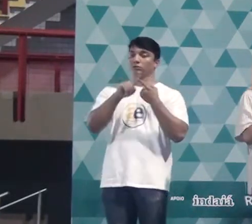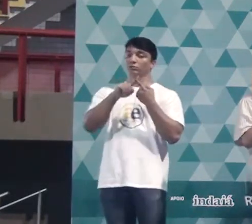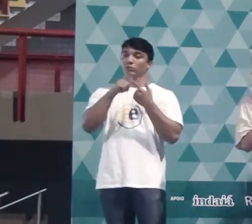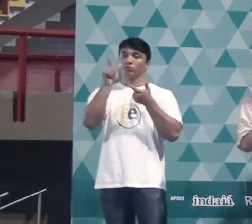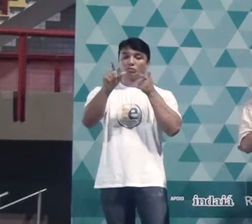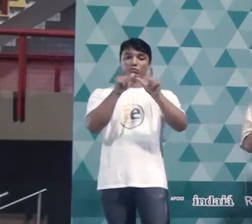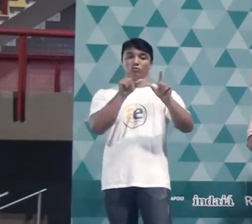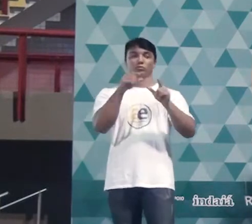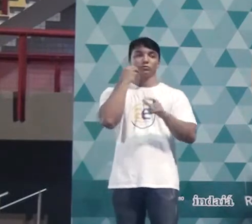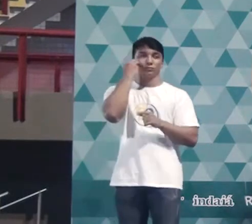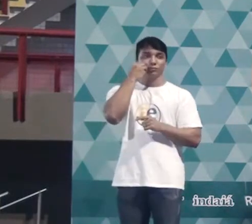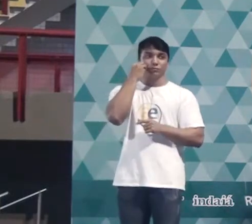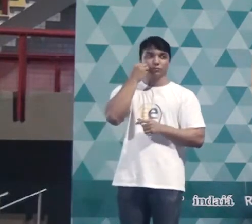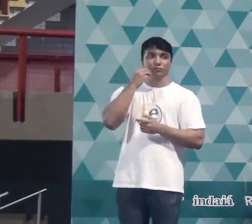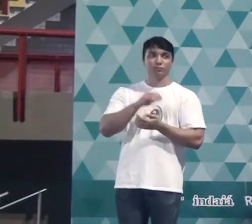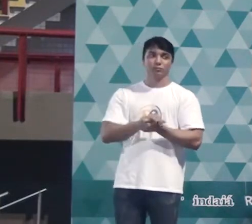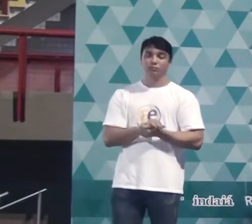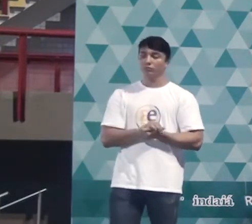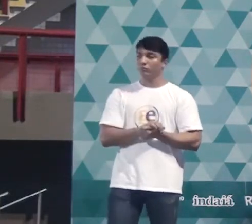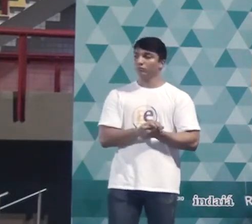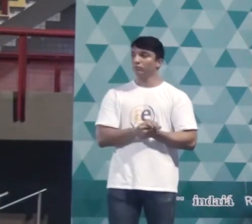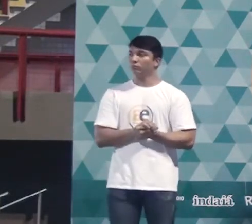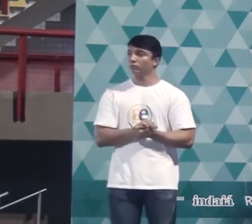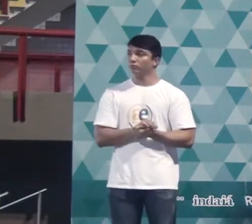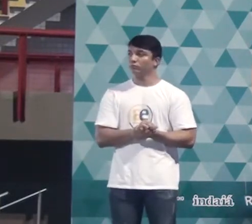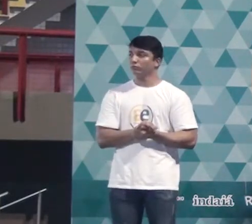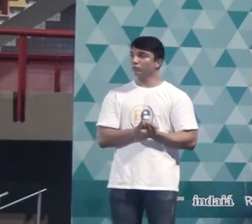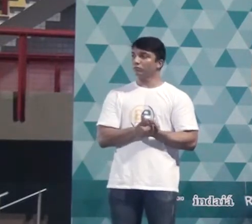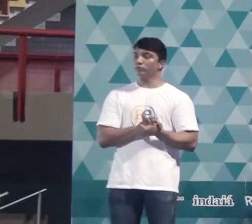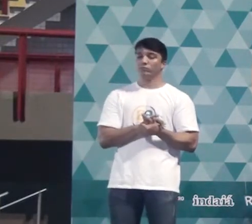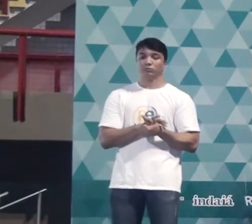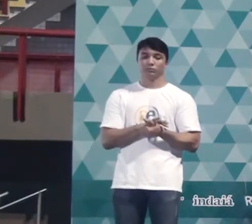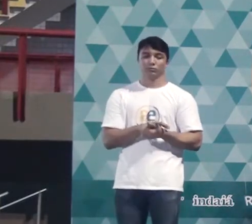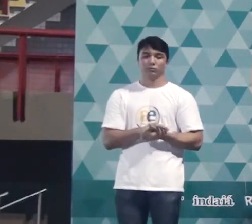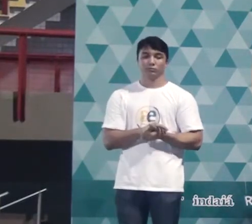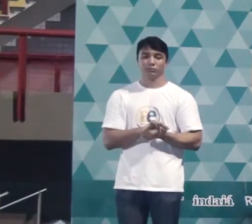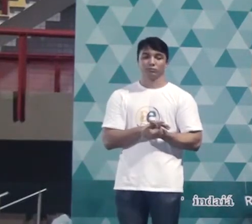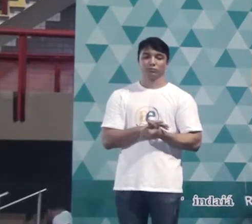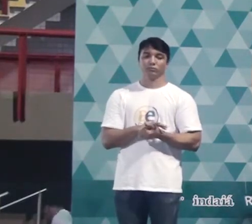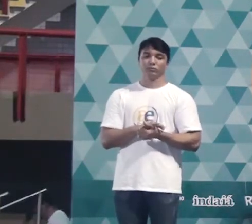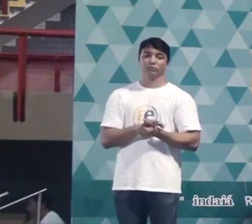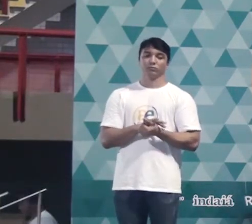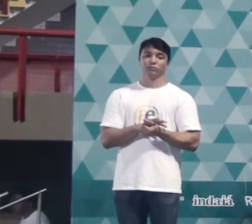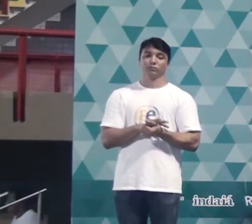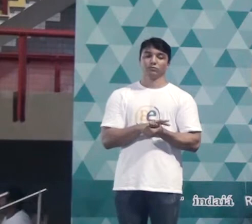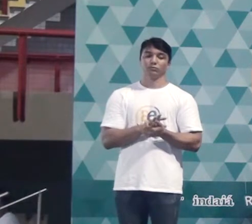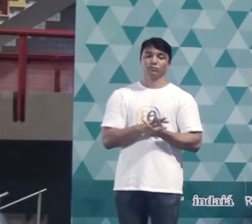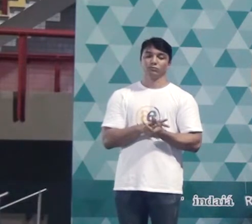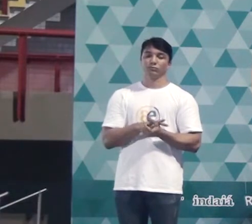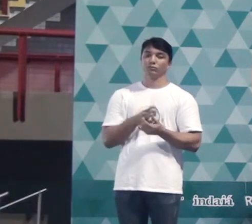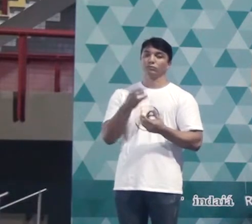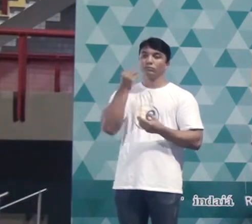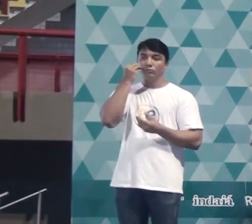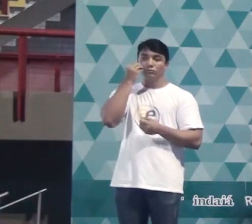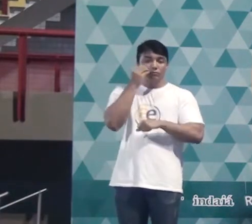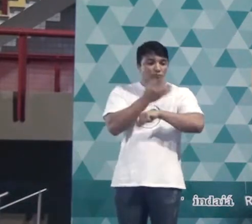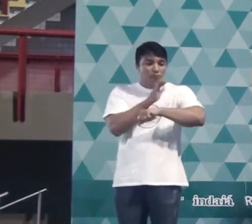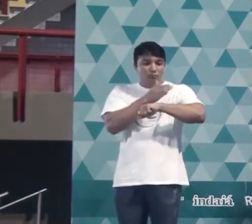alguns testes para você. Vamos dar uma olhadinha aqui. Tá aqui logo no teste. Tá aqui. Vamos testar sua